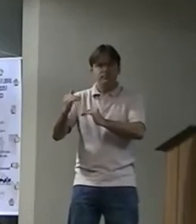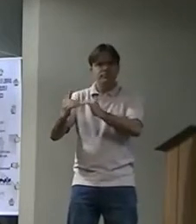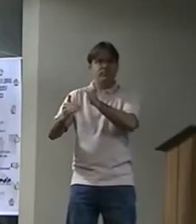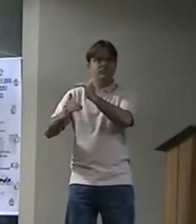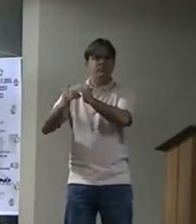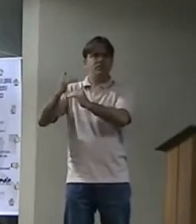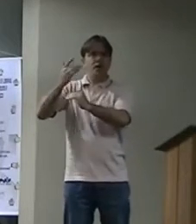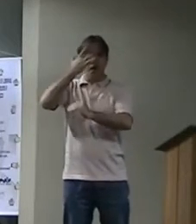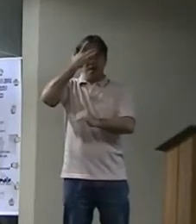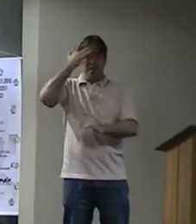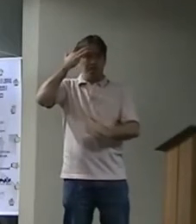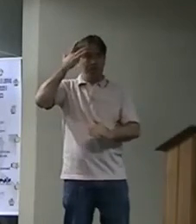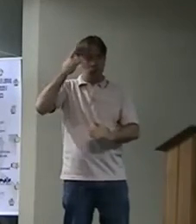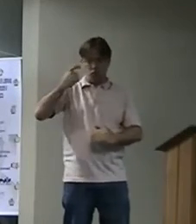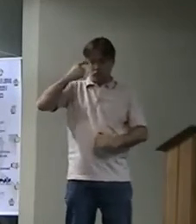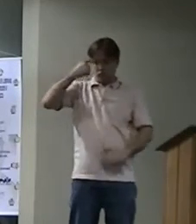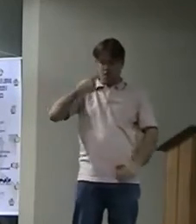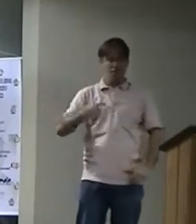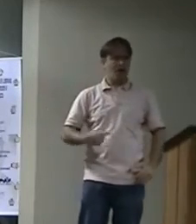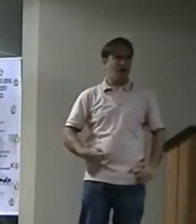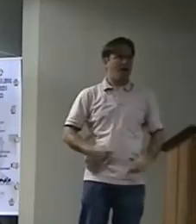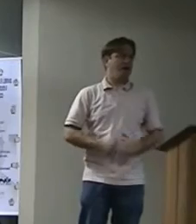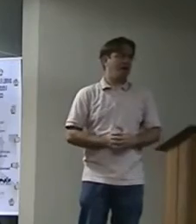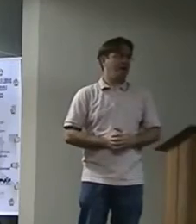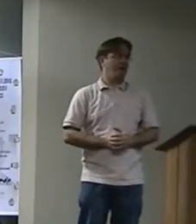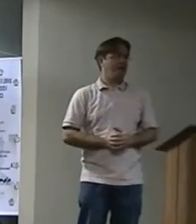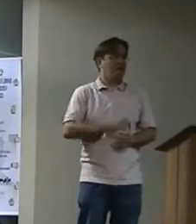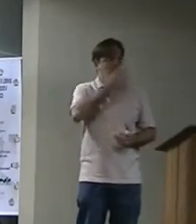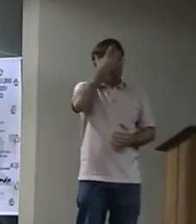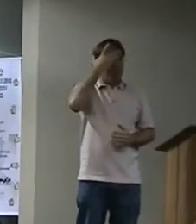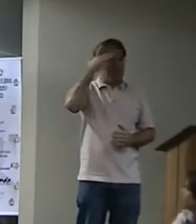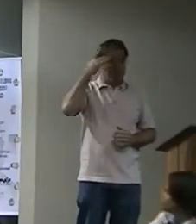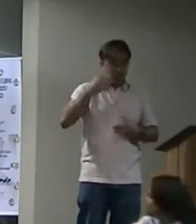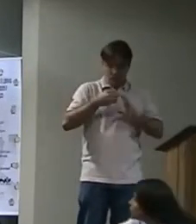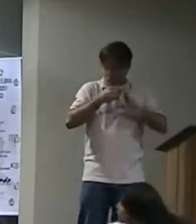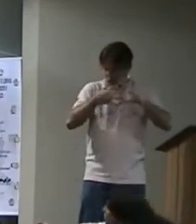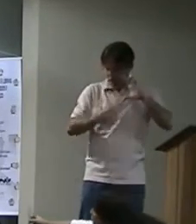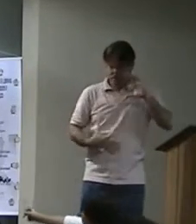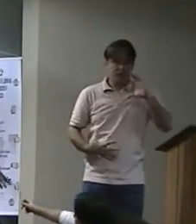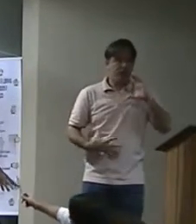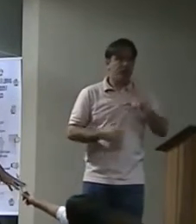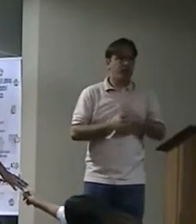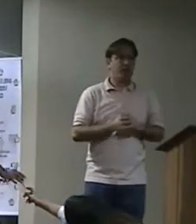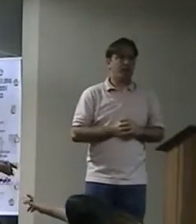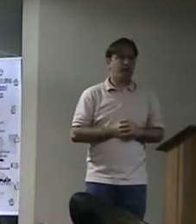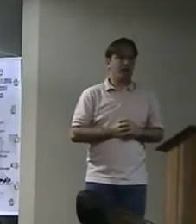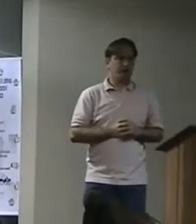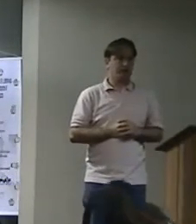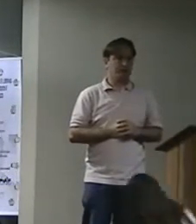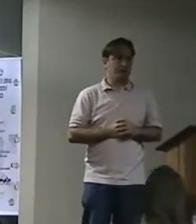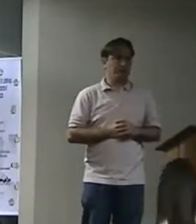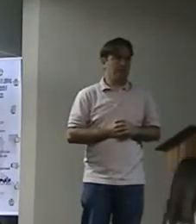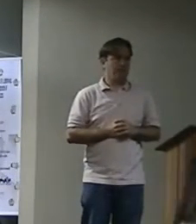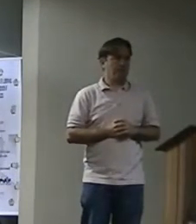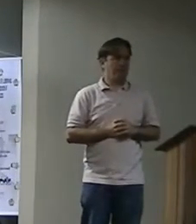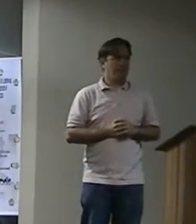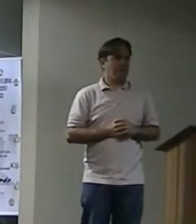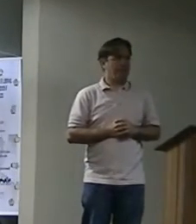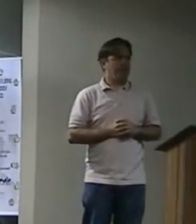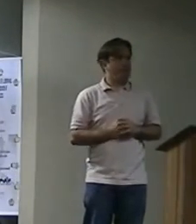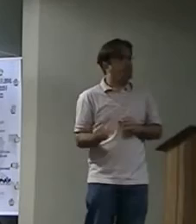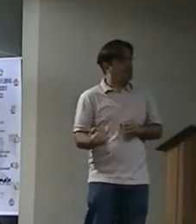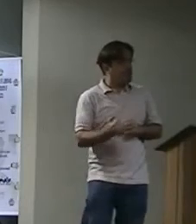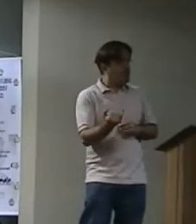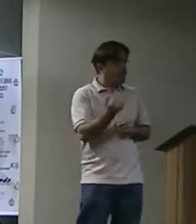processos mentais, é que é formada a personalidade e que é apurado o caráter. Então, nesse processo,